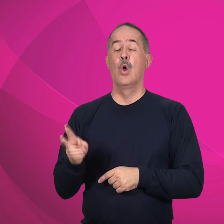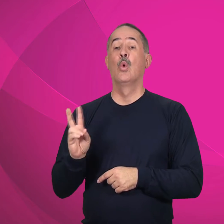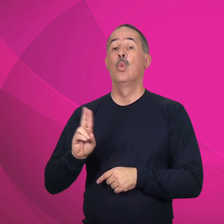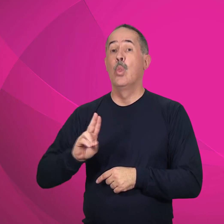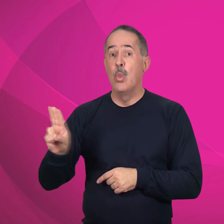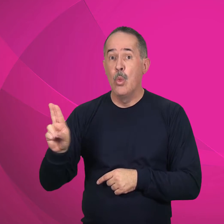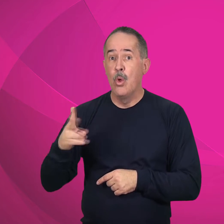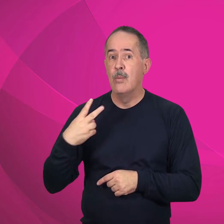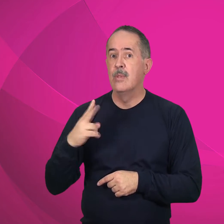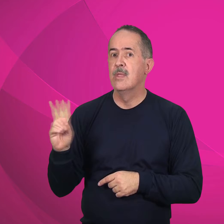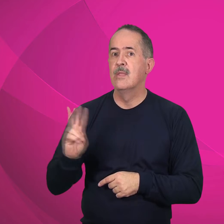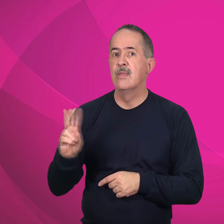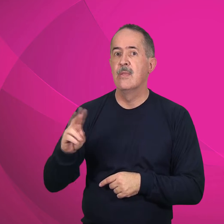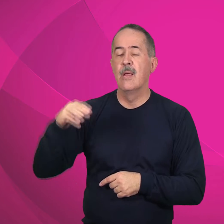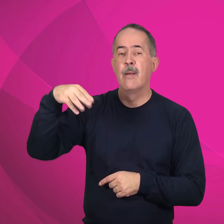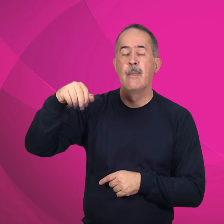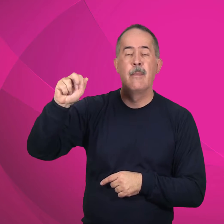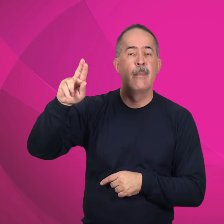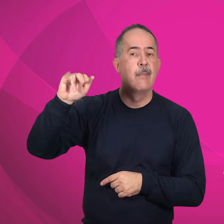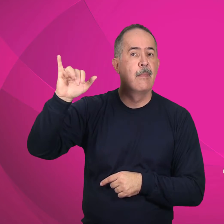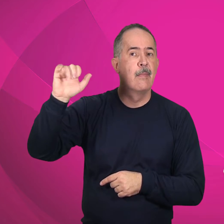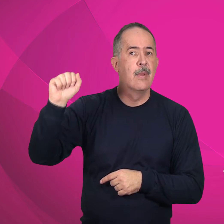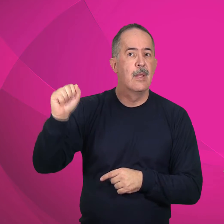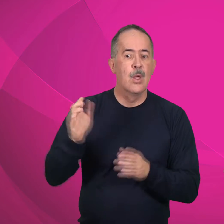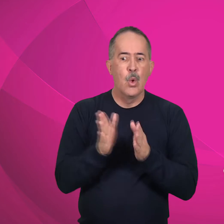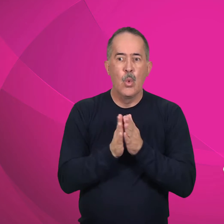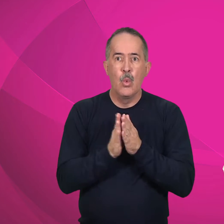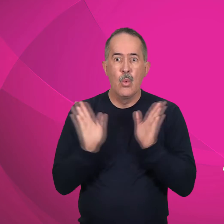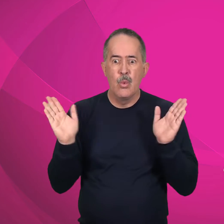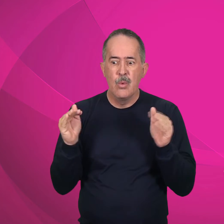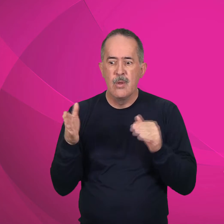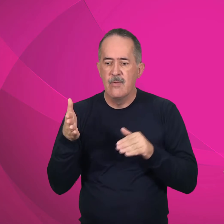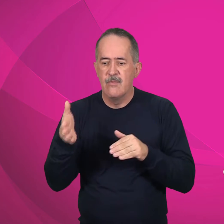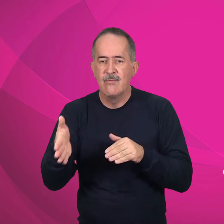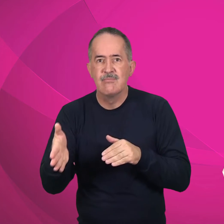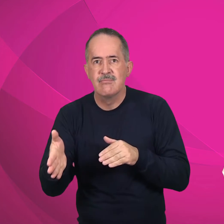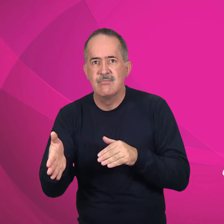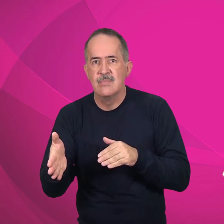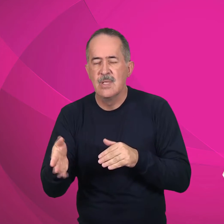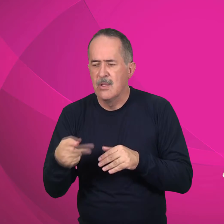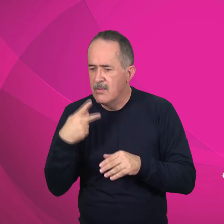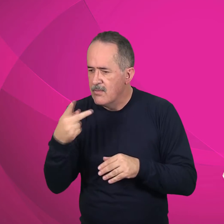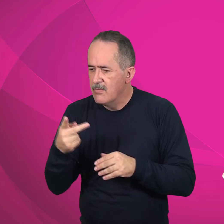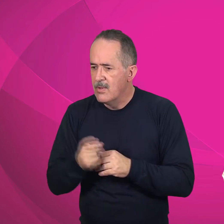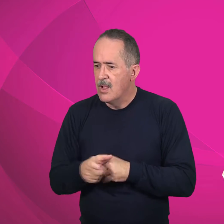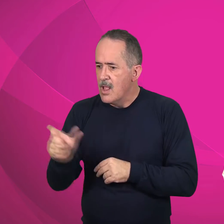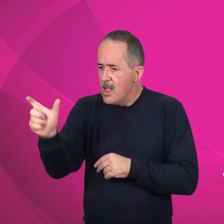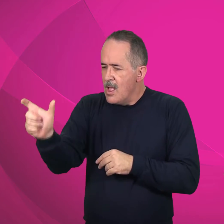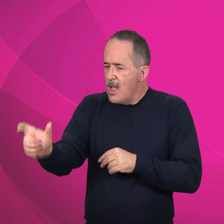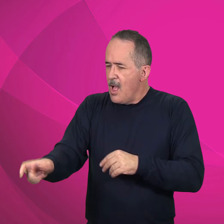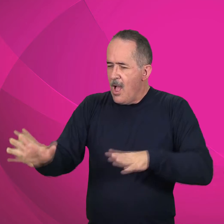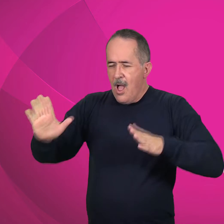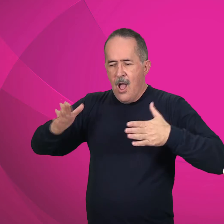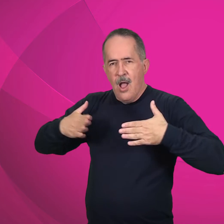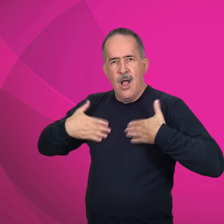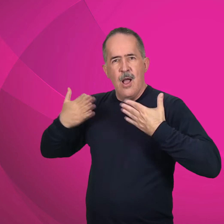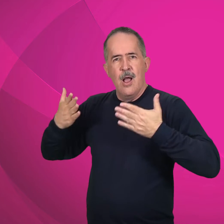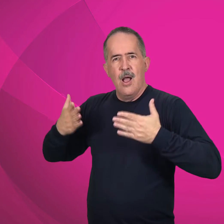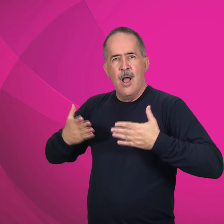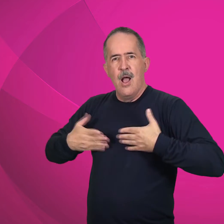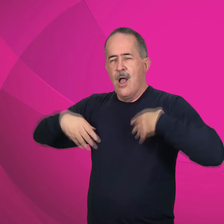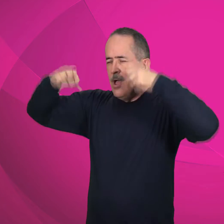nome da virgem era maria o anjo entrou onde ela estava e disse